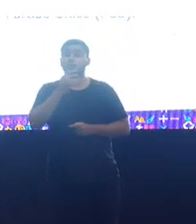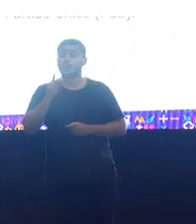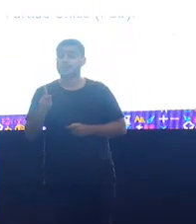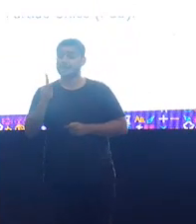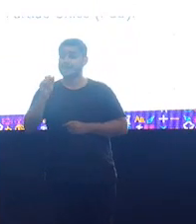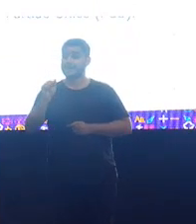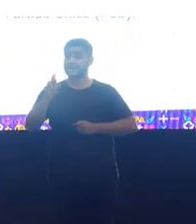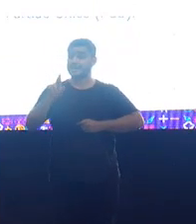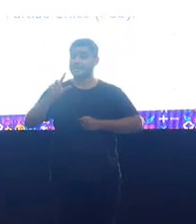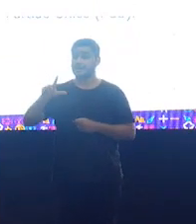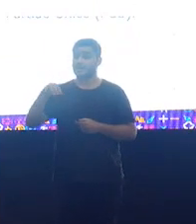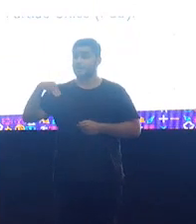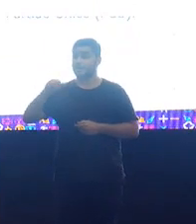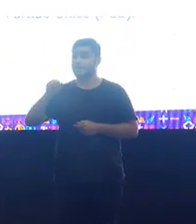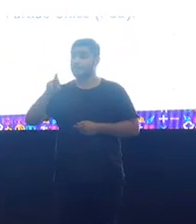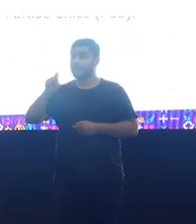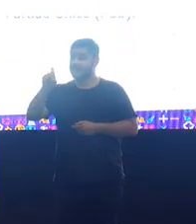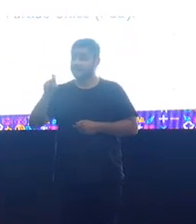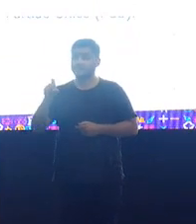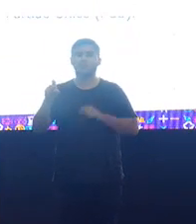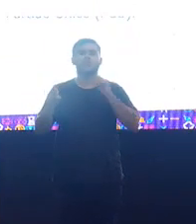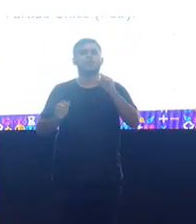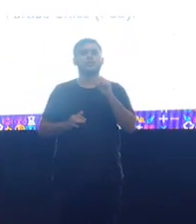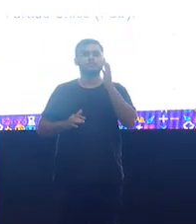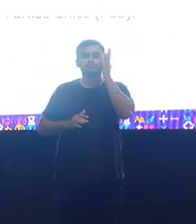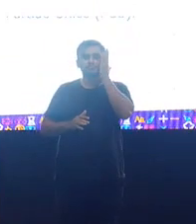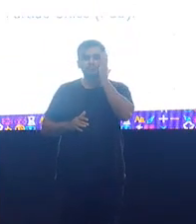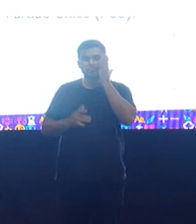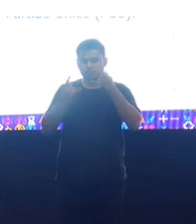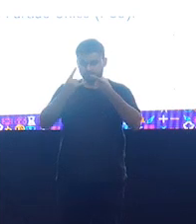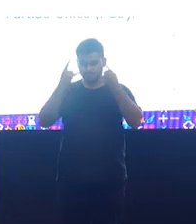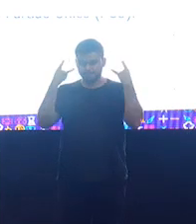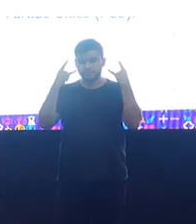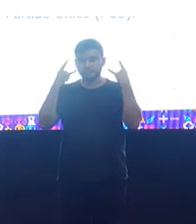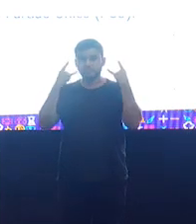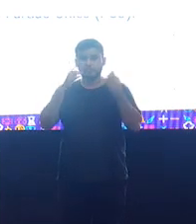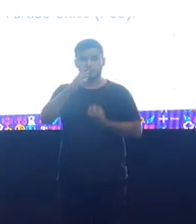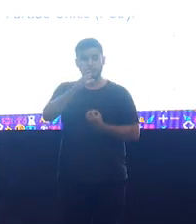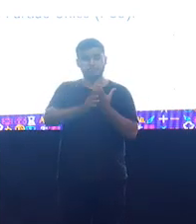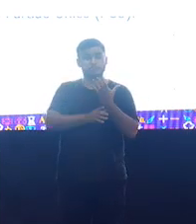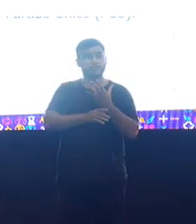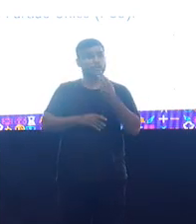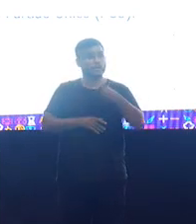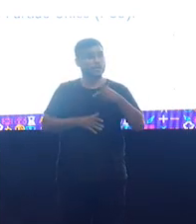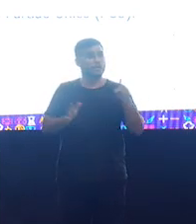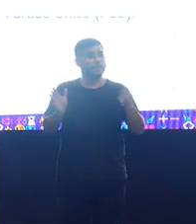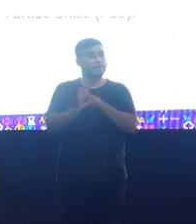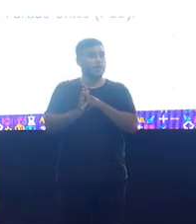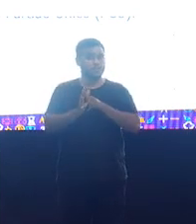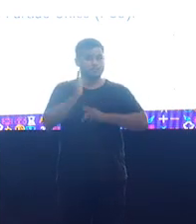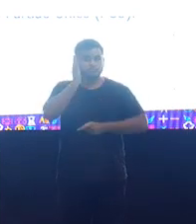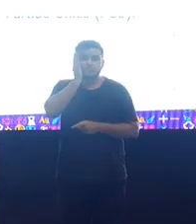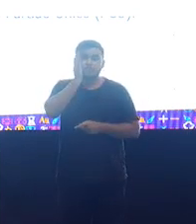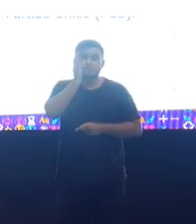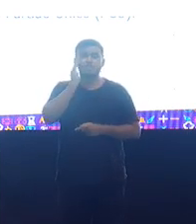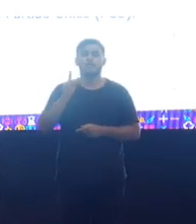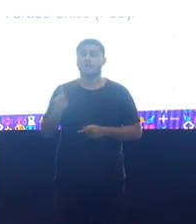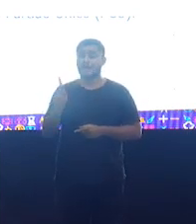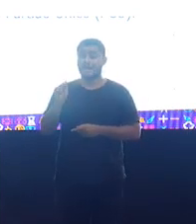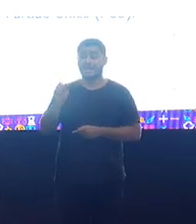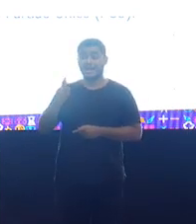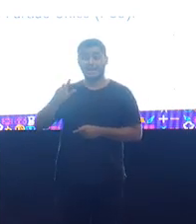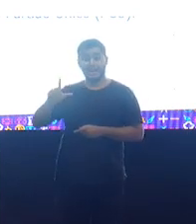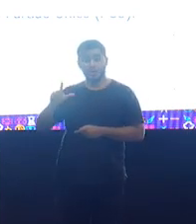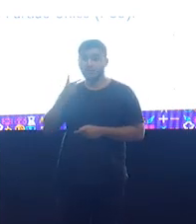o capitalismo, ele cria seu próprio destruidor. Por quê, professor? Porque o capitalismo, segundo Marx,